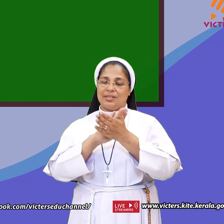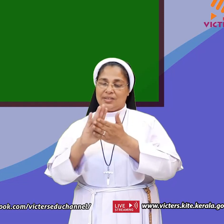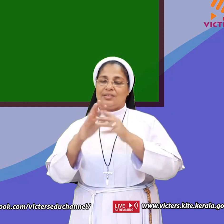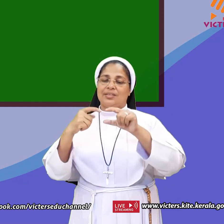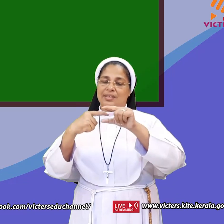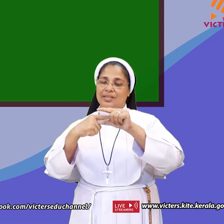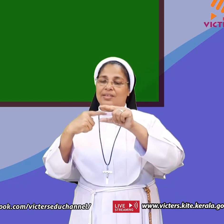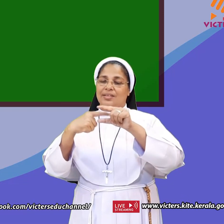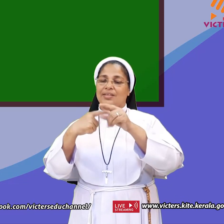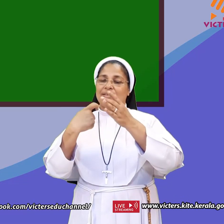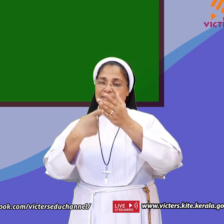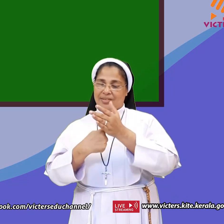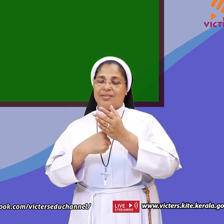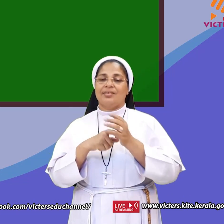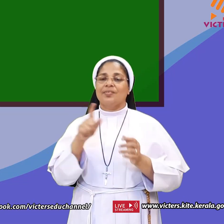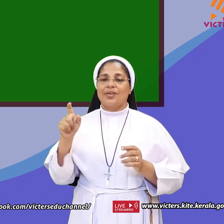എന്നിവരാണ് പ്രധാന കഥാപാത്രങ്ങൾ.